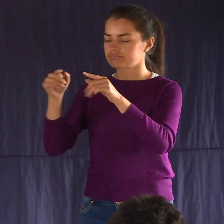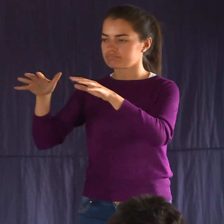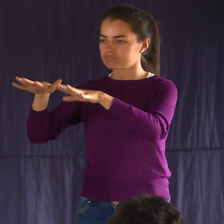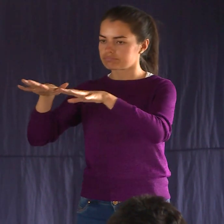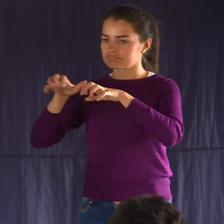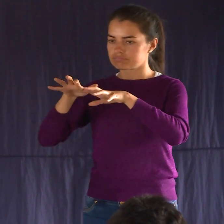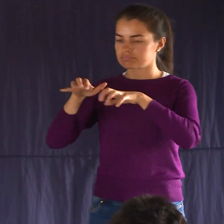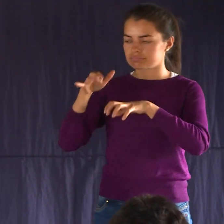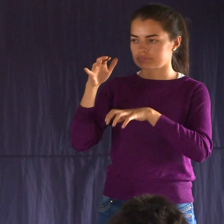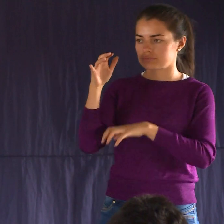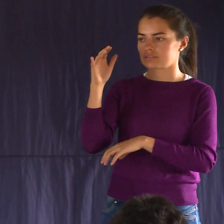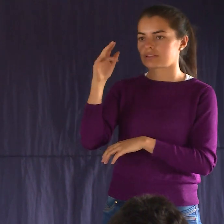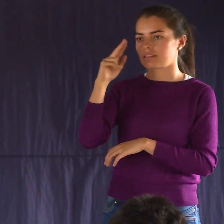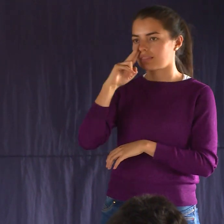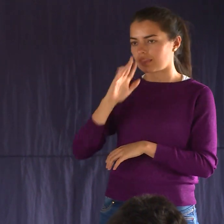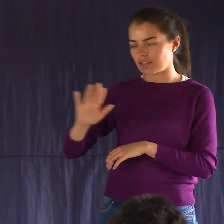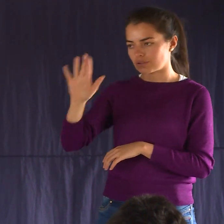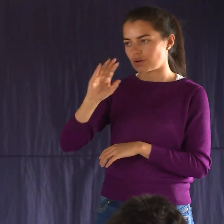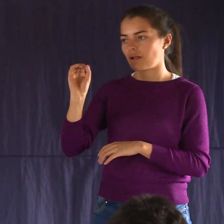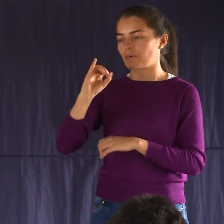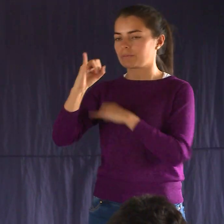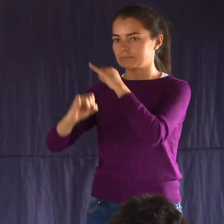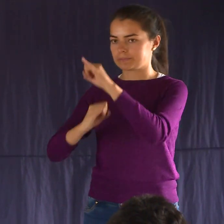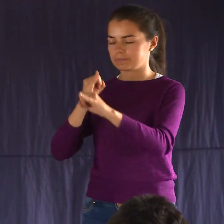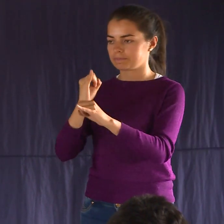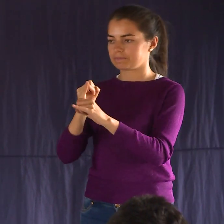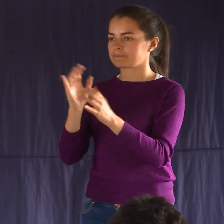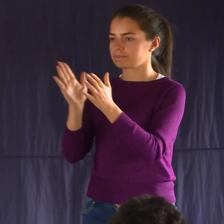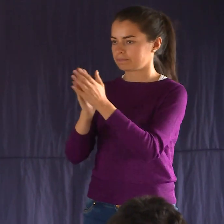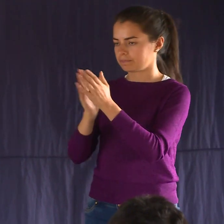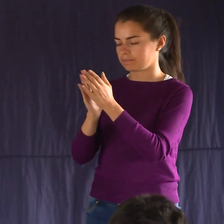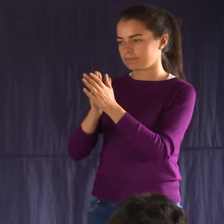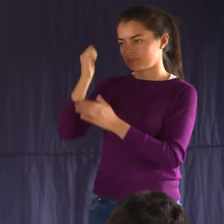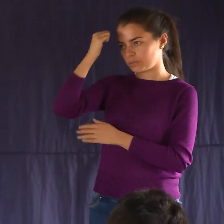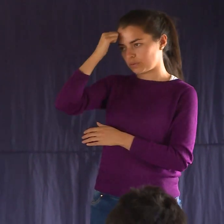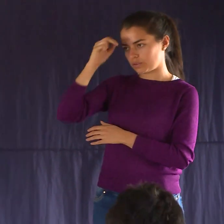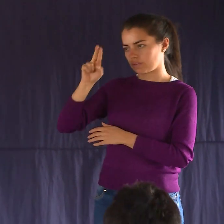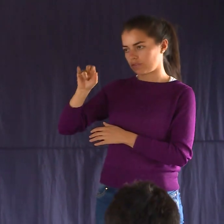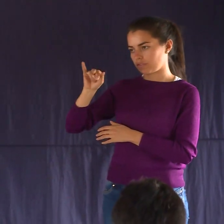carácter nacional e internacional. Entonces, un aplauso para la profesora.